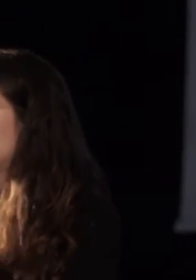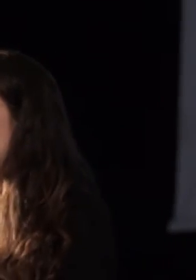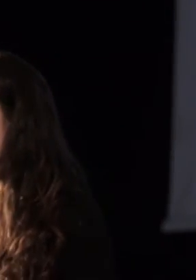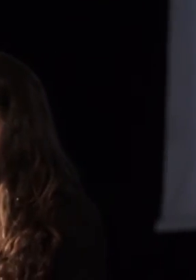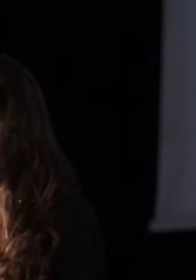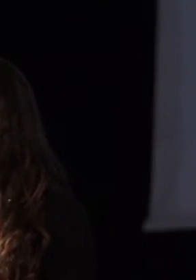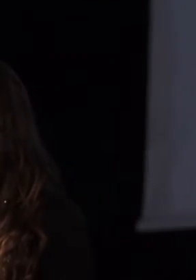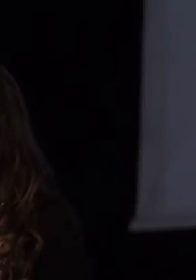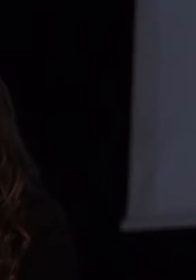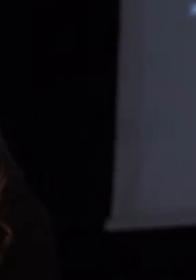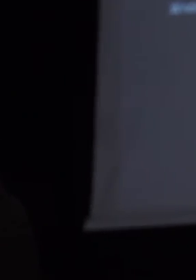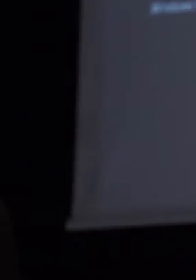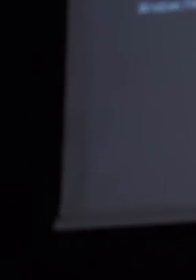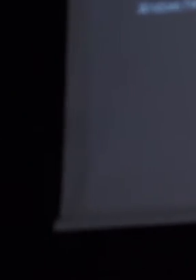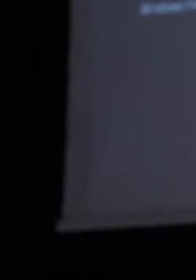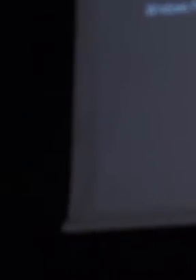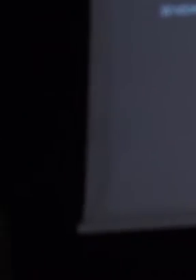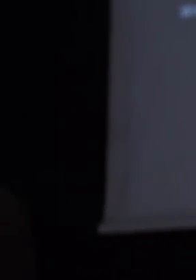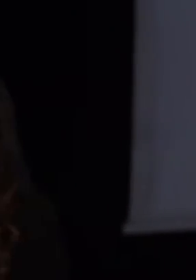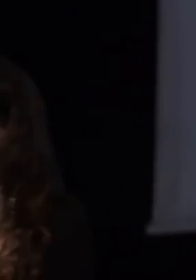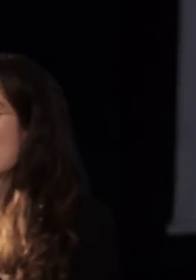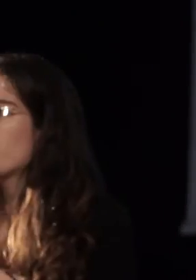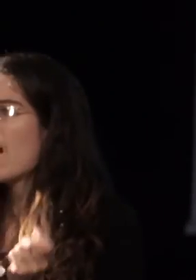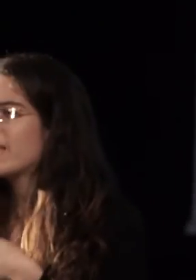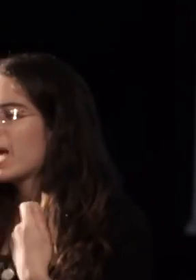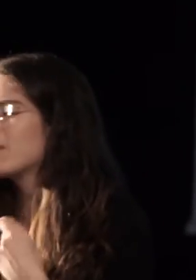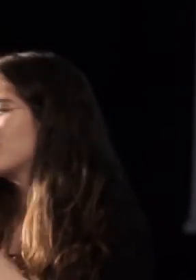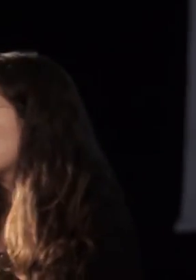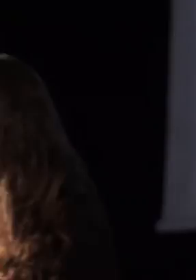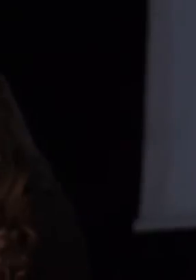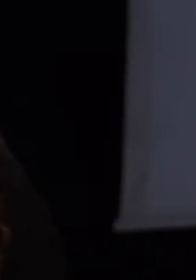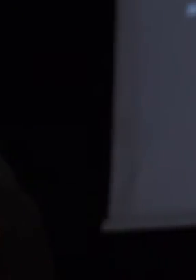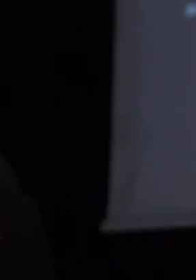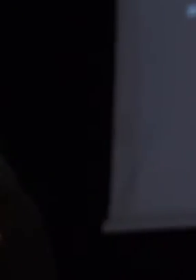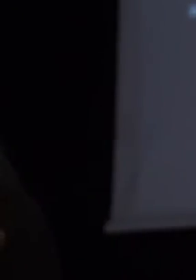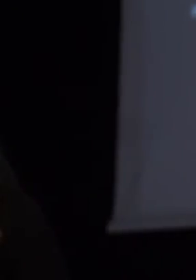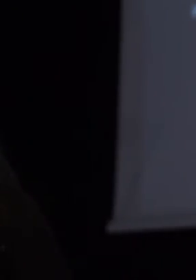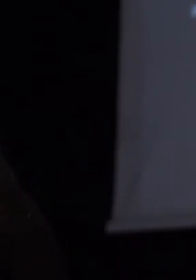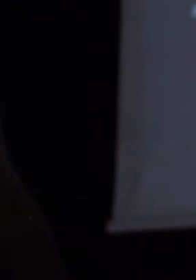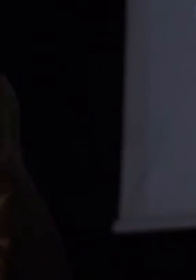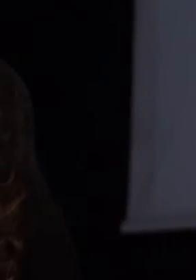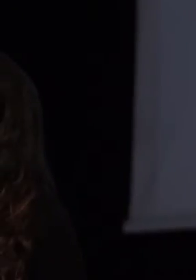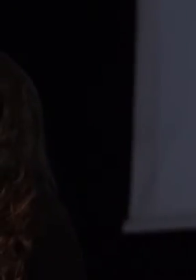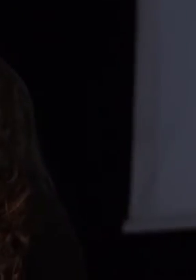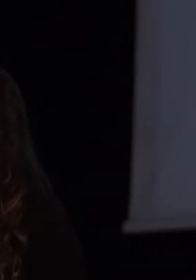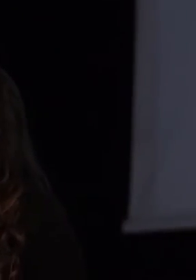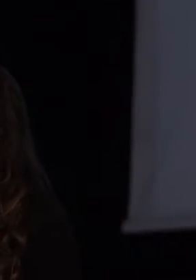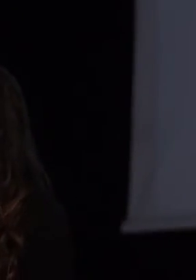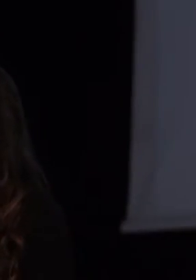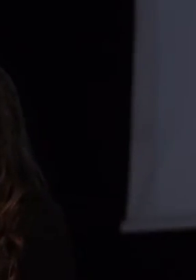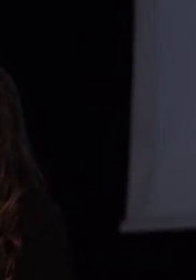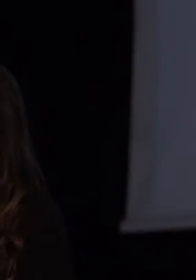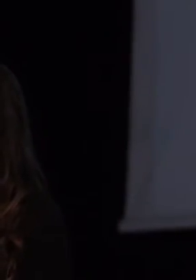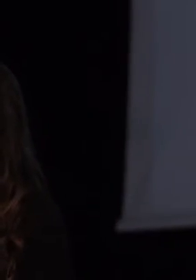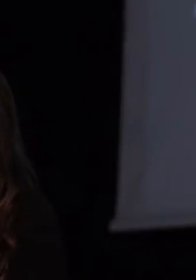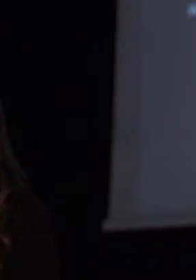טובים ולעורכי וידאו הכי טובים, ולקופי רייטרים ולמנכ"לים, אנשים שהם הכי תותחים והכי חזקים והכי מנוסים במשק. יש פה